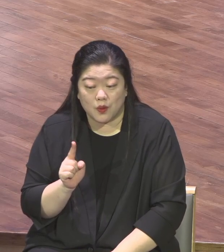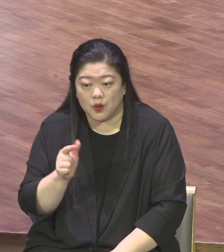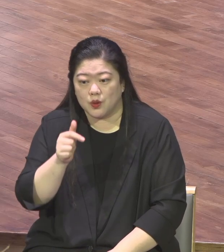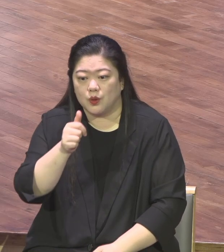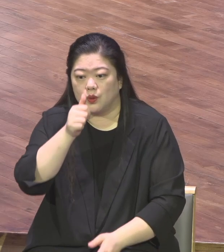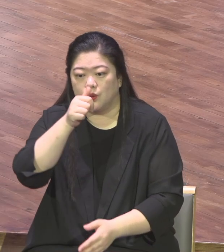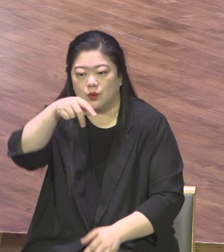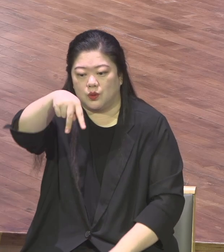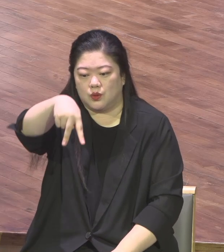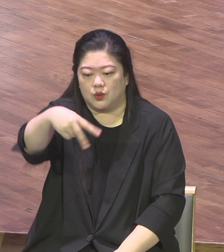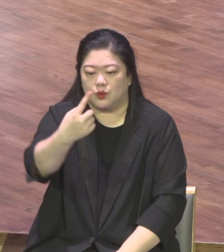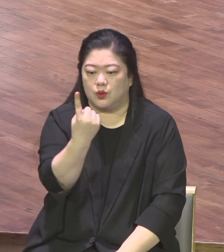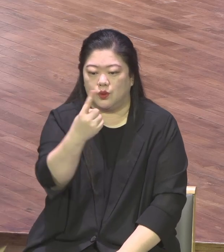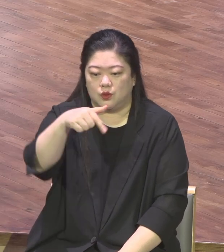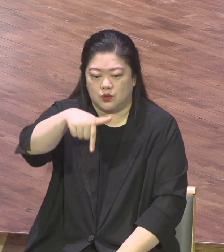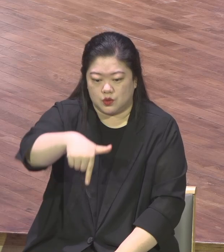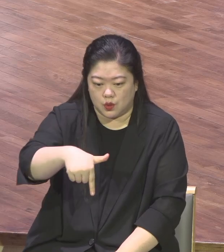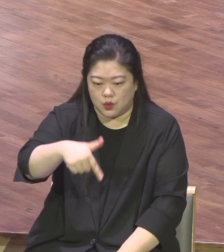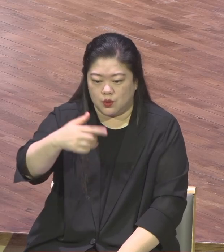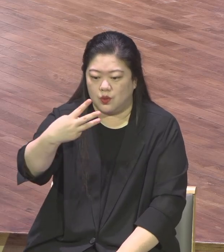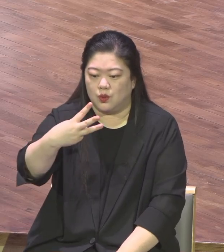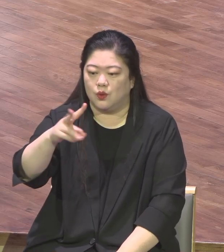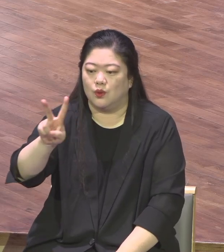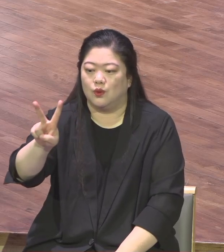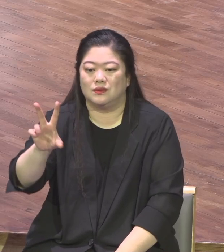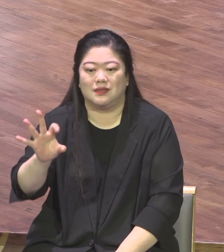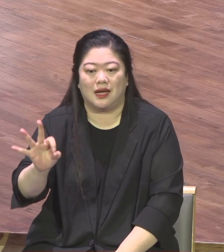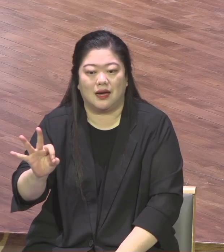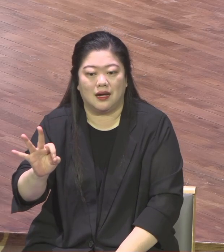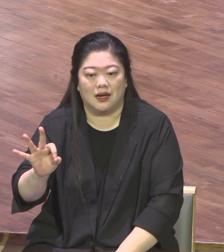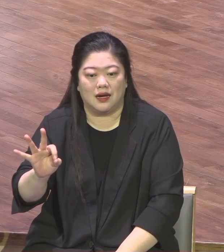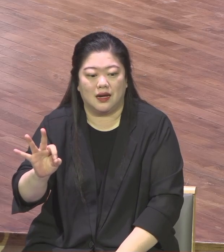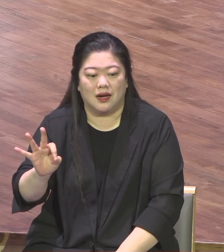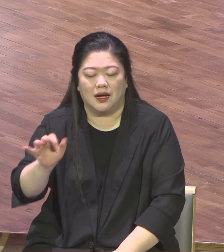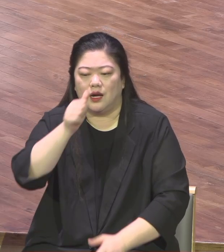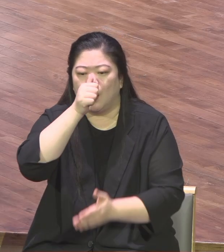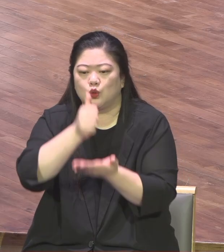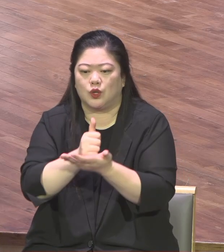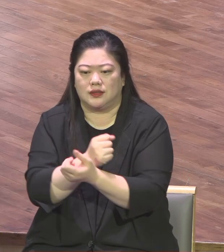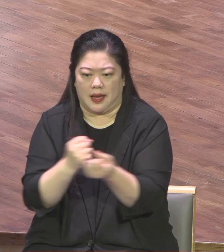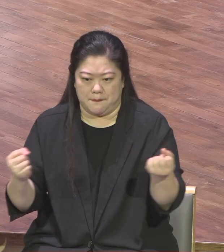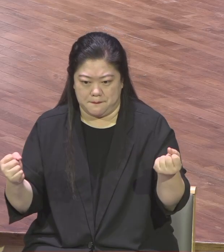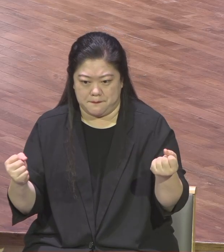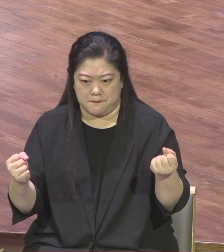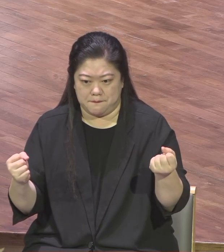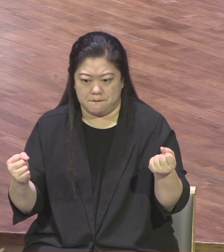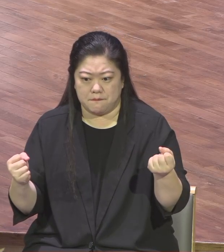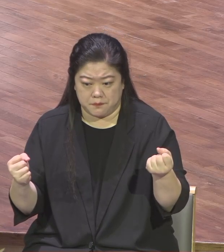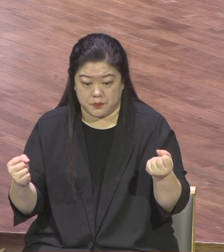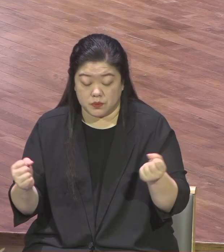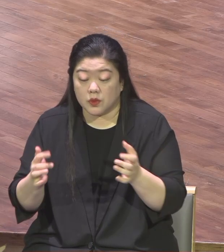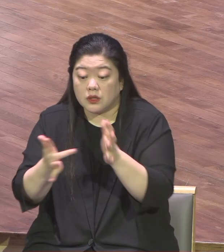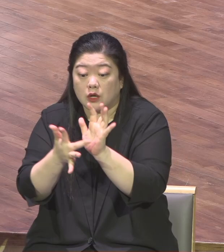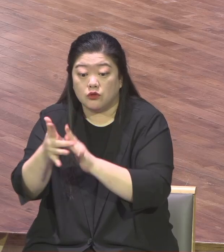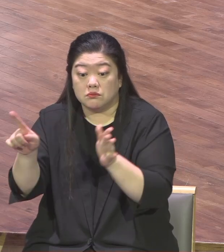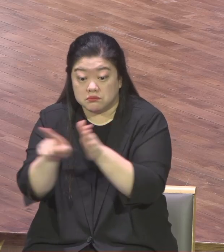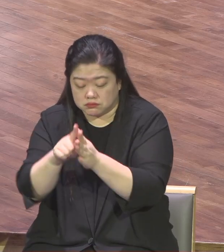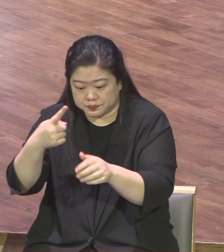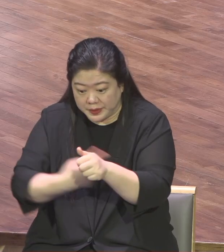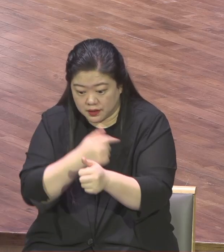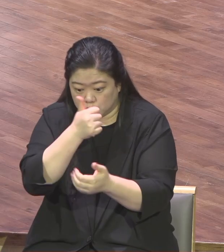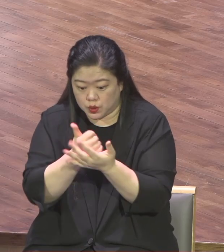게 속량 곧 죄사함입니다. 예수님을 통해서 내가 받은 축복은 속량